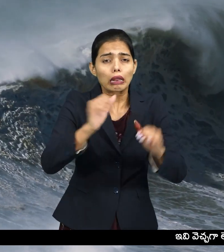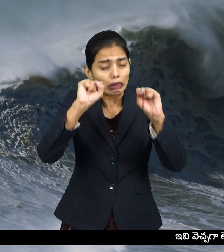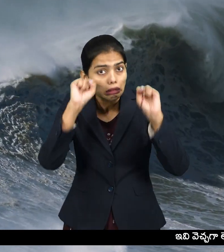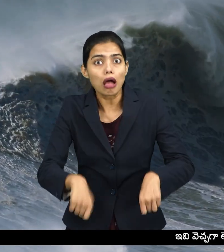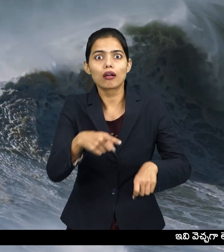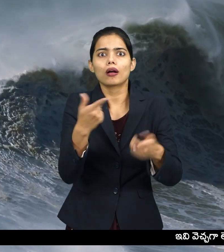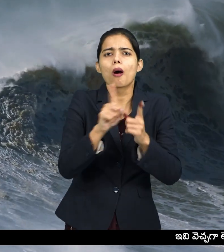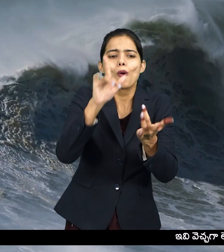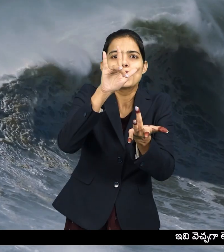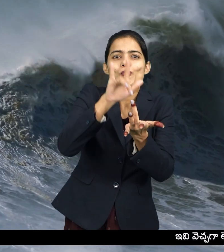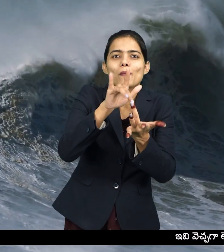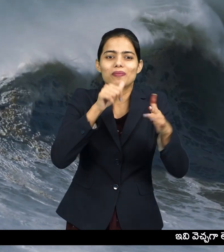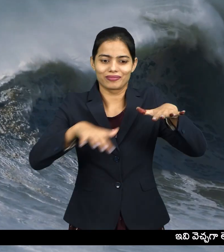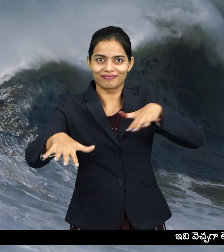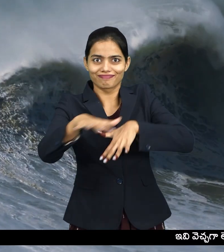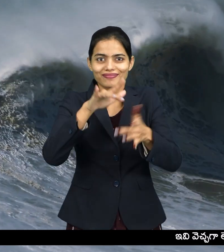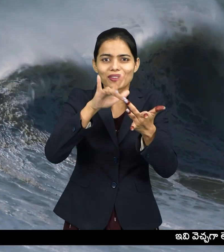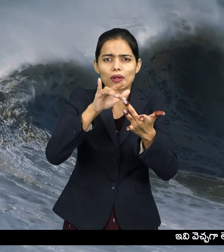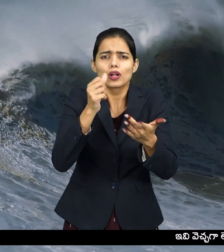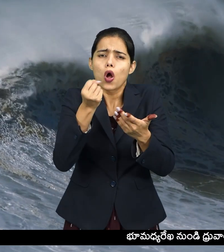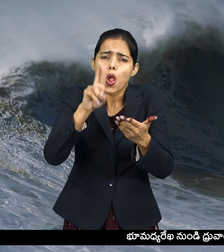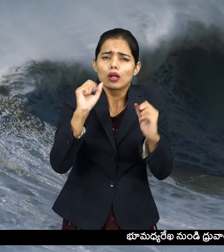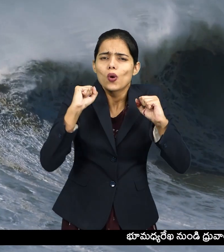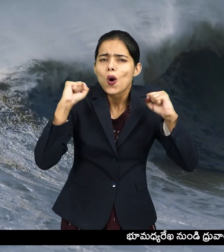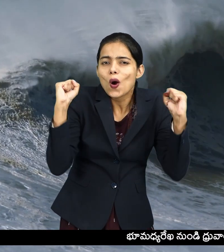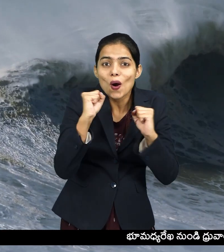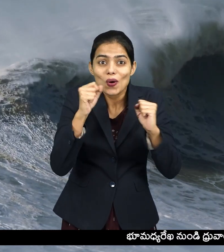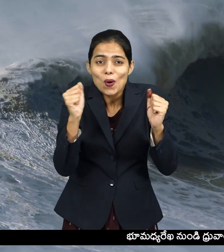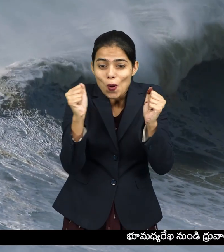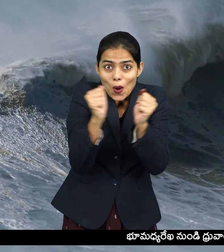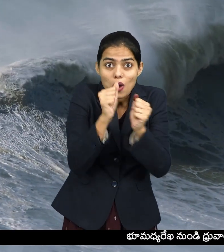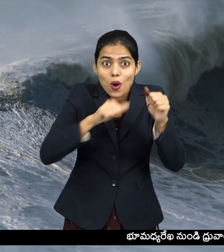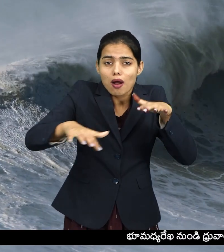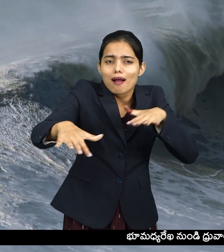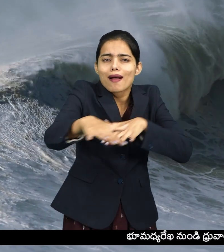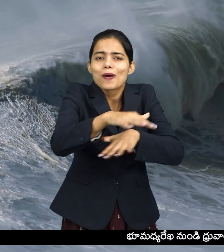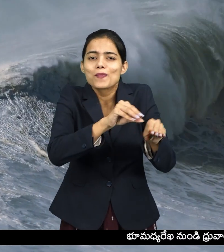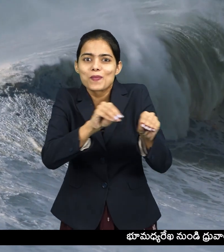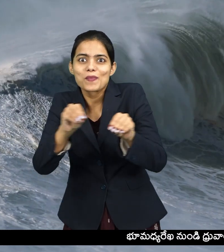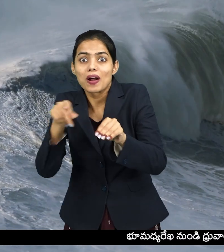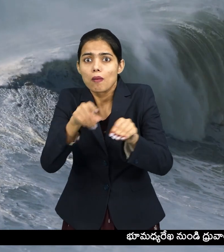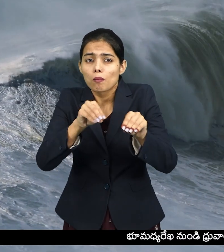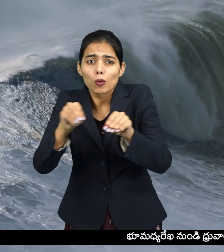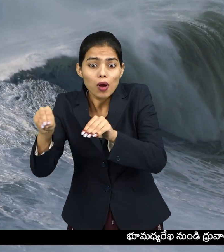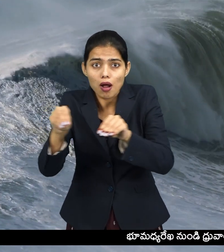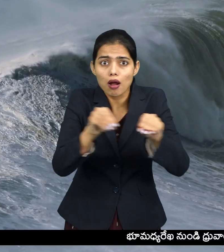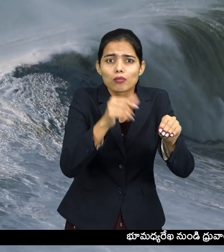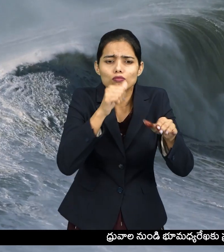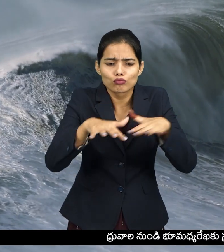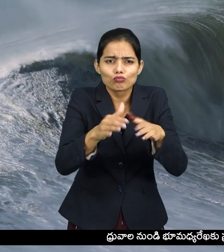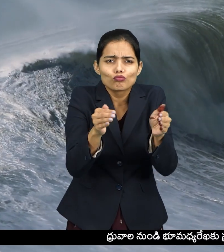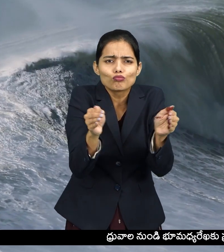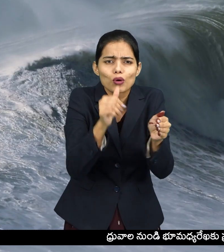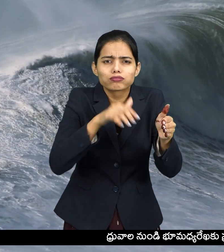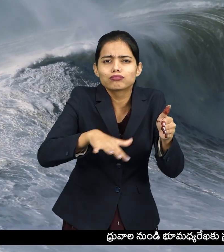ఇవి వెచ్చగా లేదా చల్లగా ఉండవచ్చు. భూమధ్యరేఖ నుండి ధృవాలకు ప్రవహించే ప్రవాహాలు